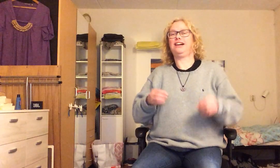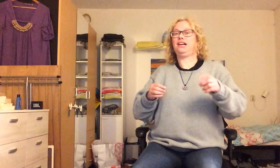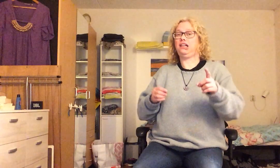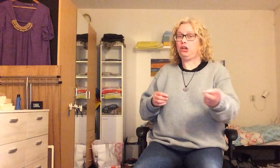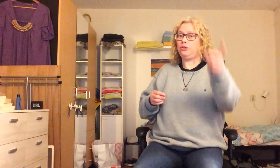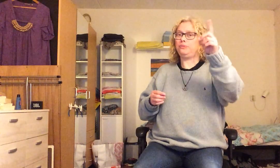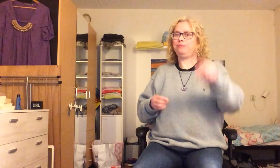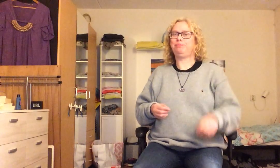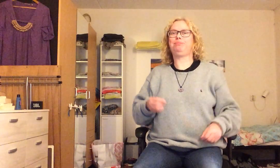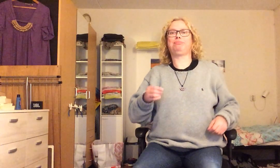Thank you.